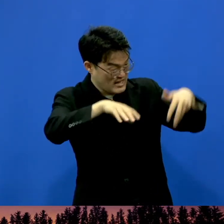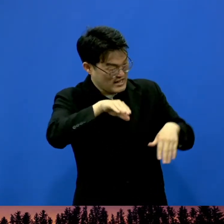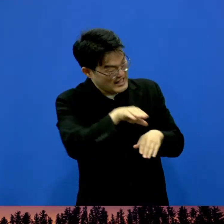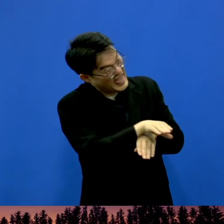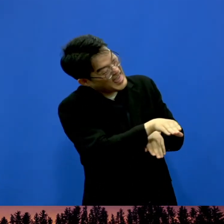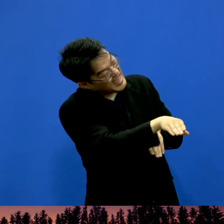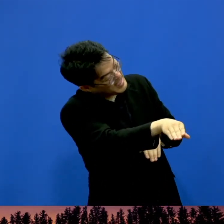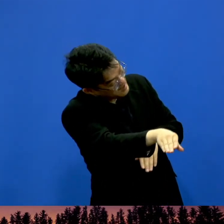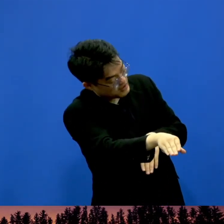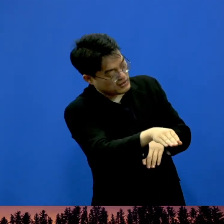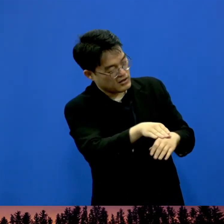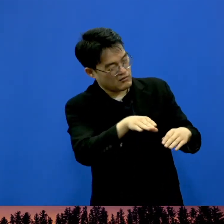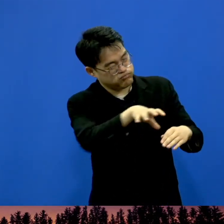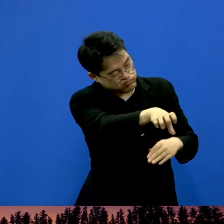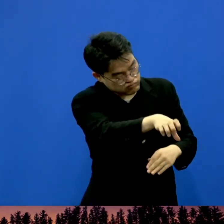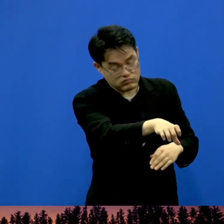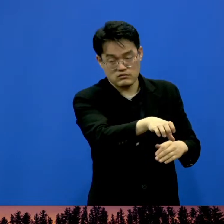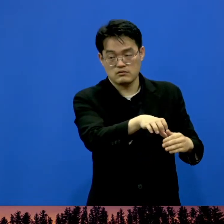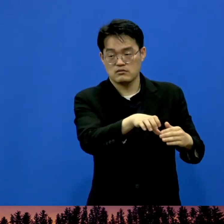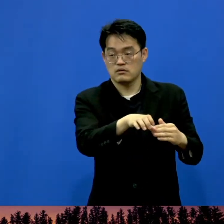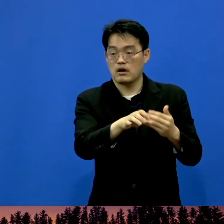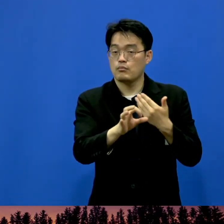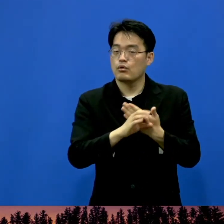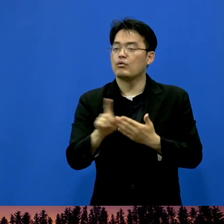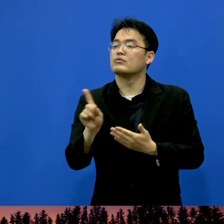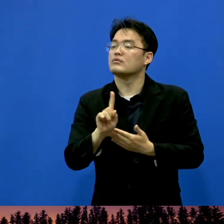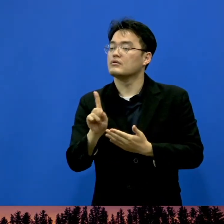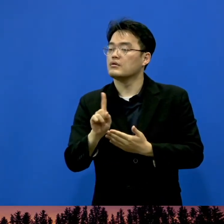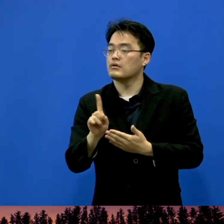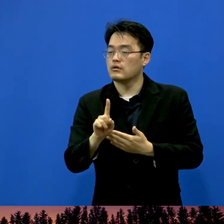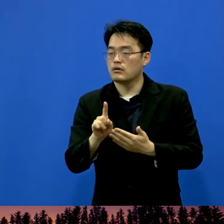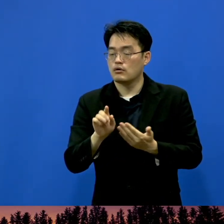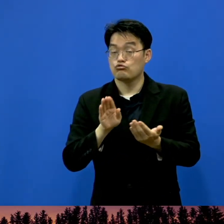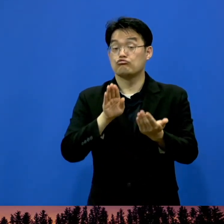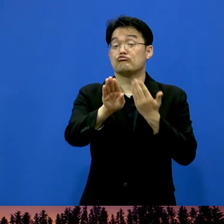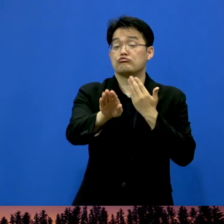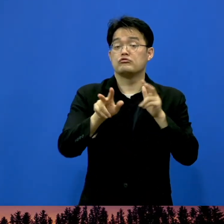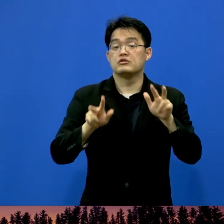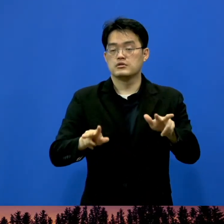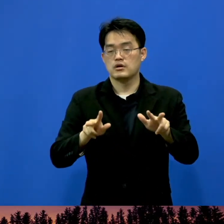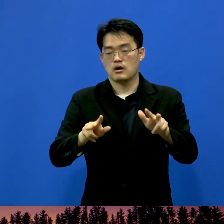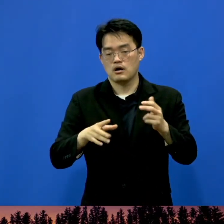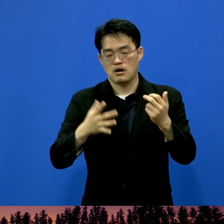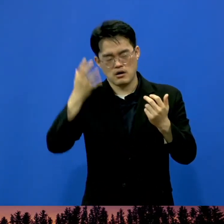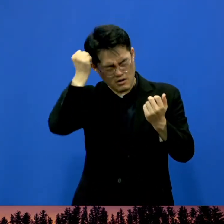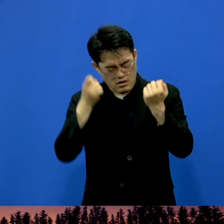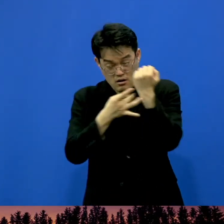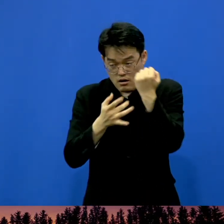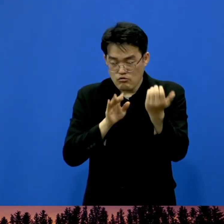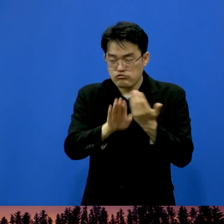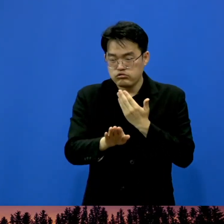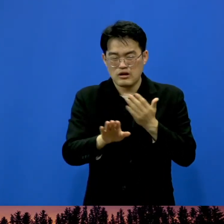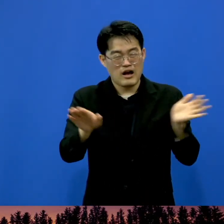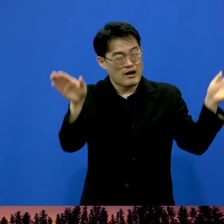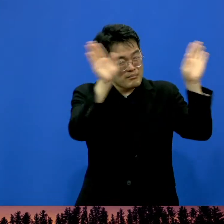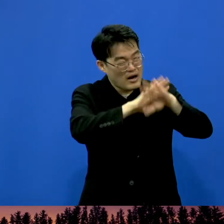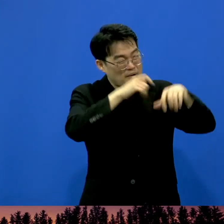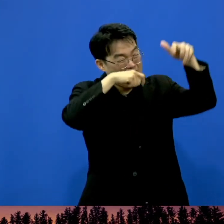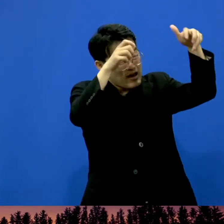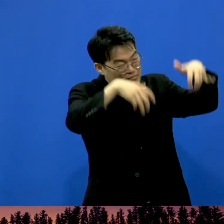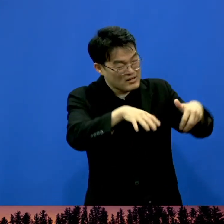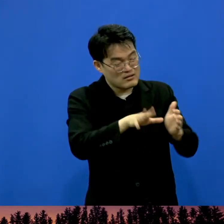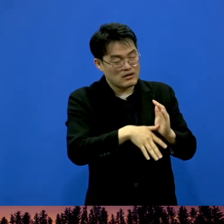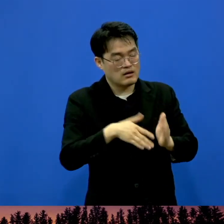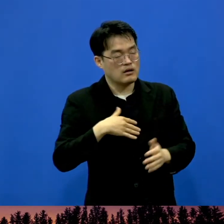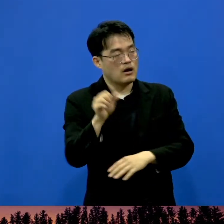났어. 네. 그러면 오랫동안 운전을 못하는 거예요. 그리고 밤에 못해요. 그리고 비 오는 날이었어. 그러면